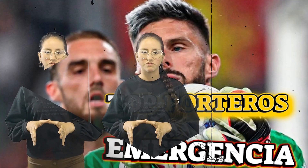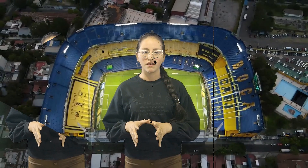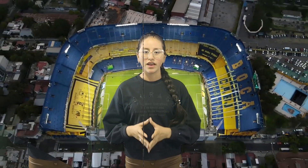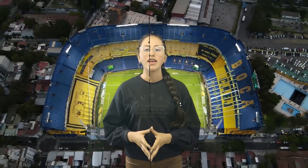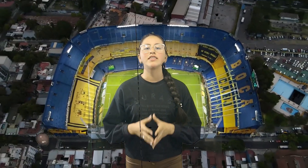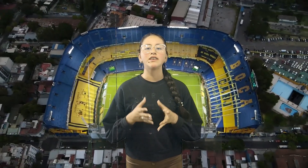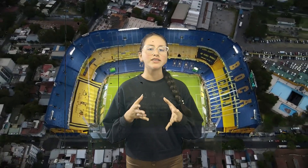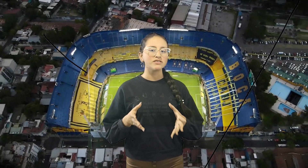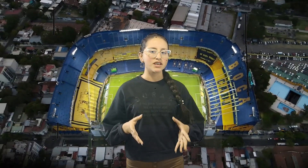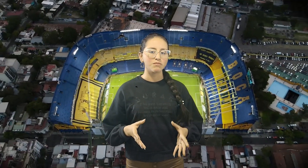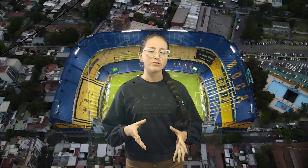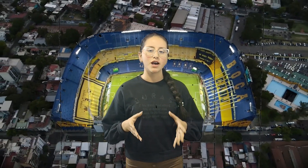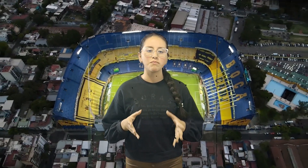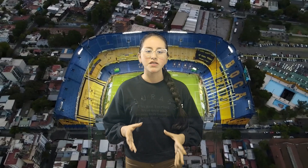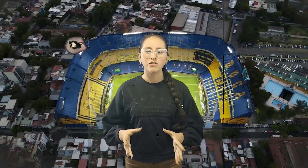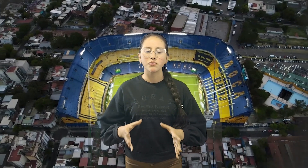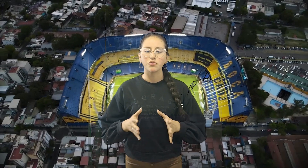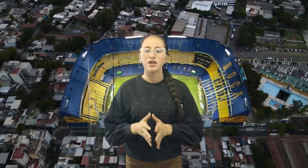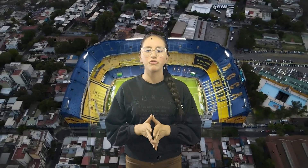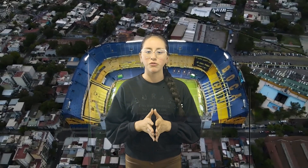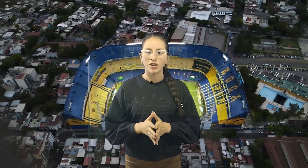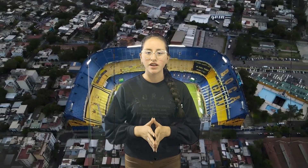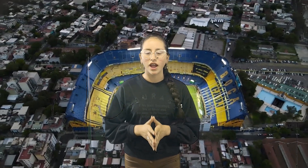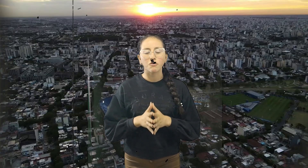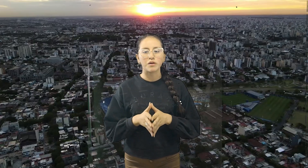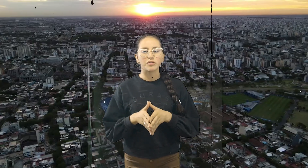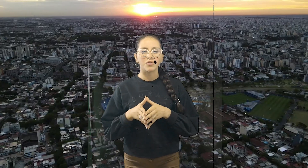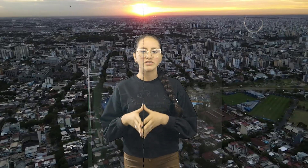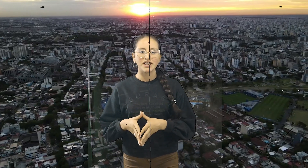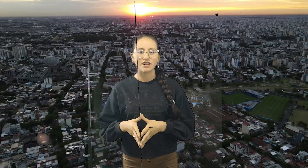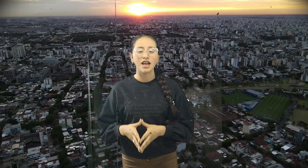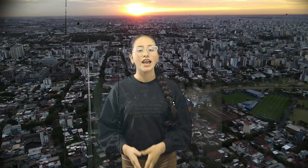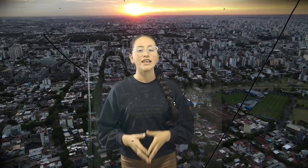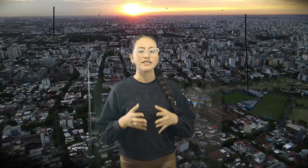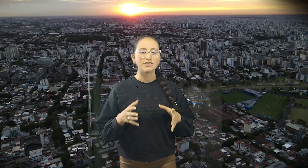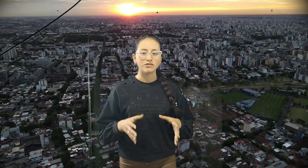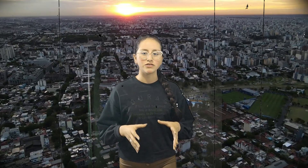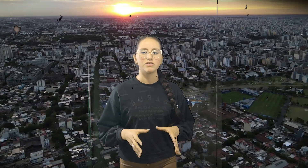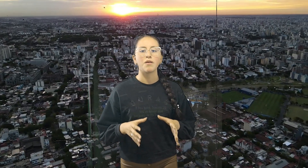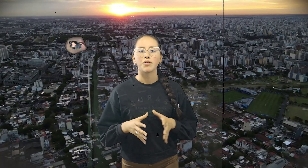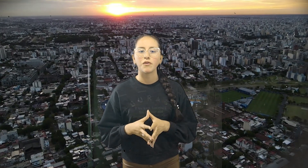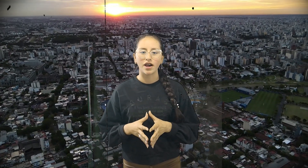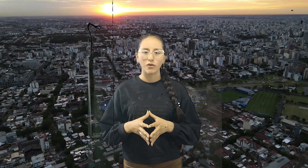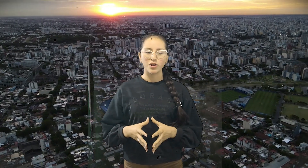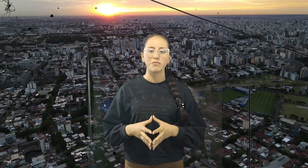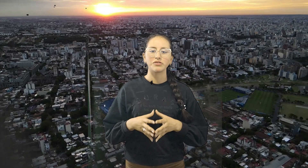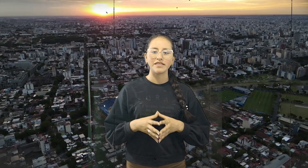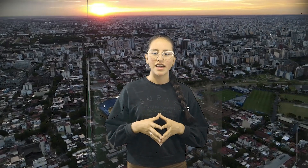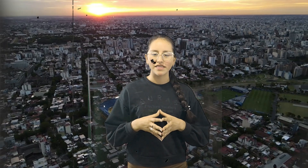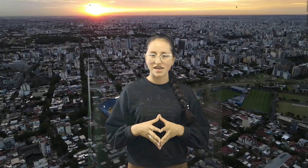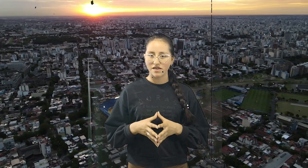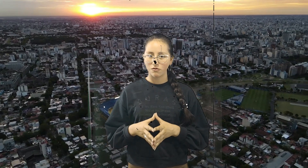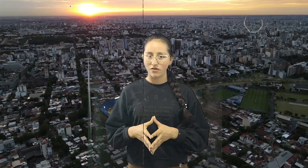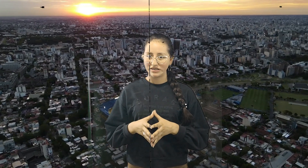expulsión. Diversos equipos han perdido a su portero titular en un partido oficial, y esta situación ha provocado que una